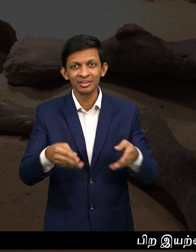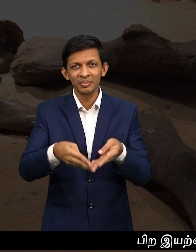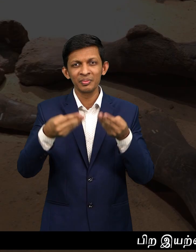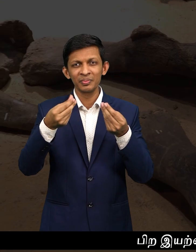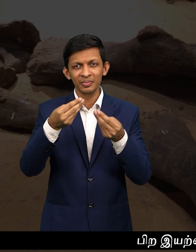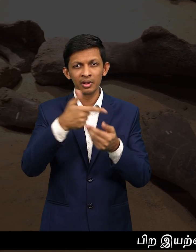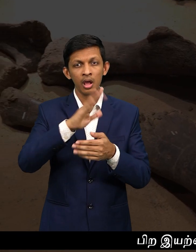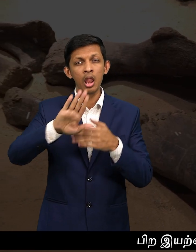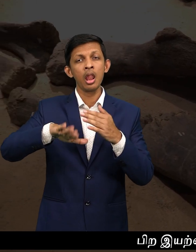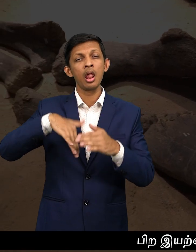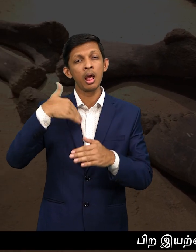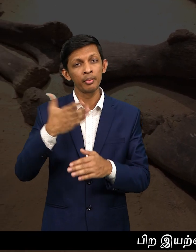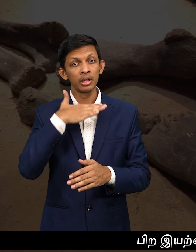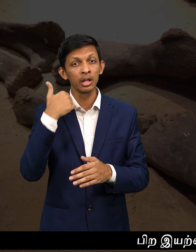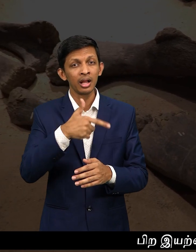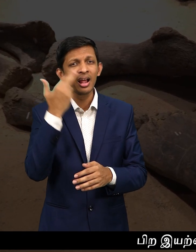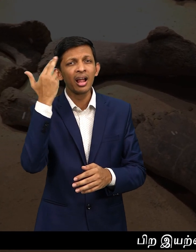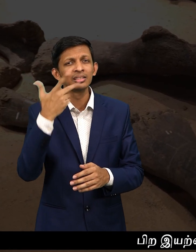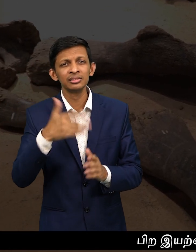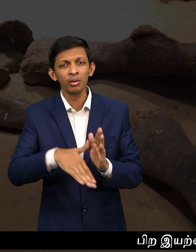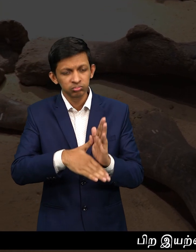இயற்கை பேரழிவுகளால் இறந்த பிறகு